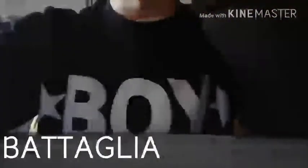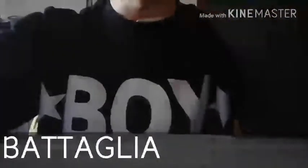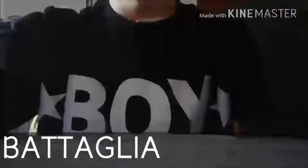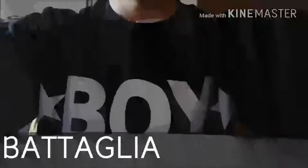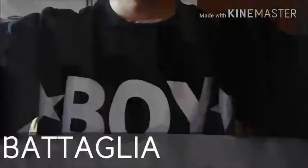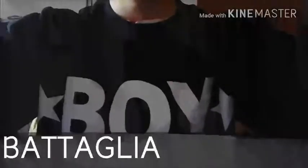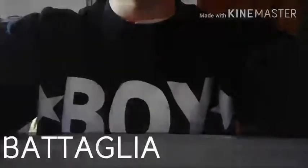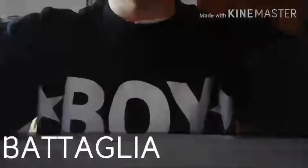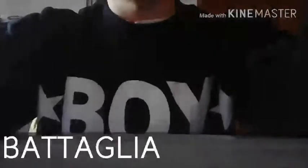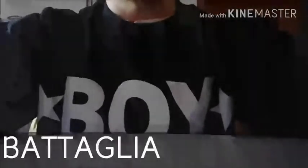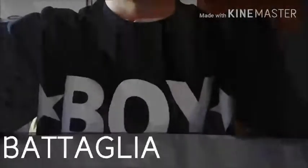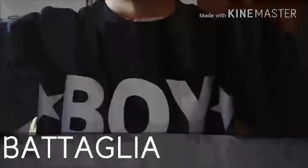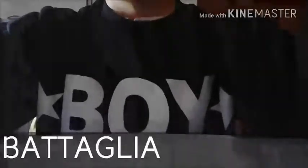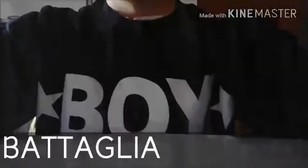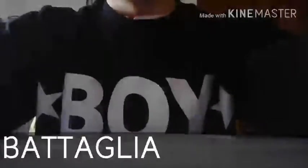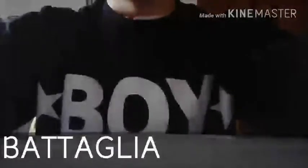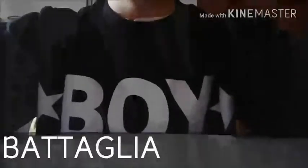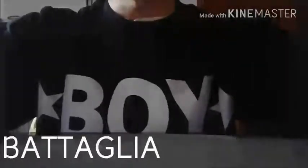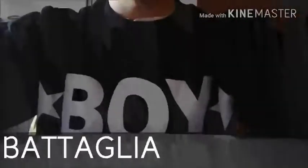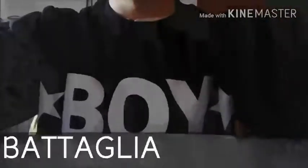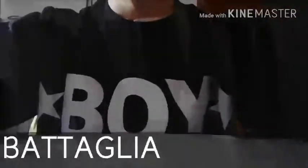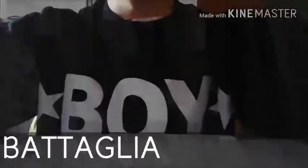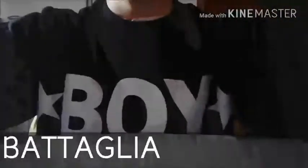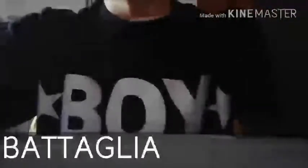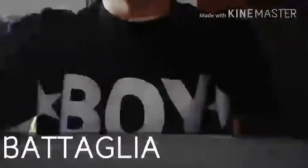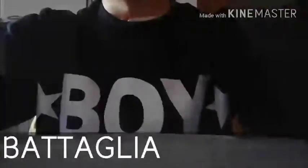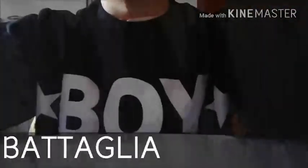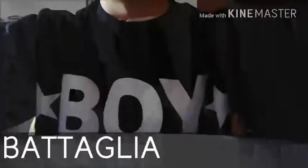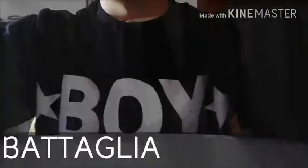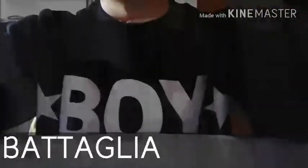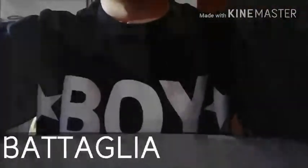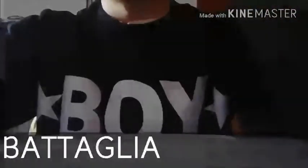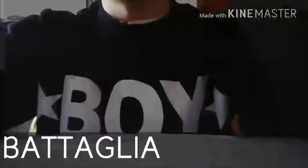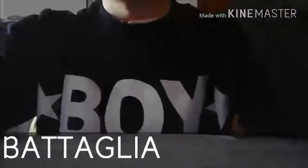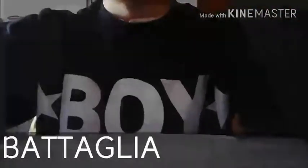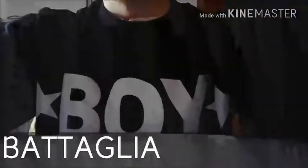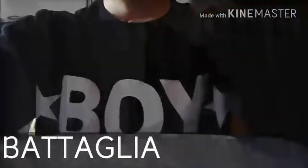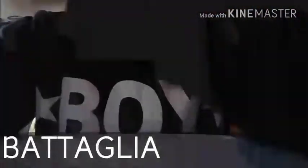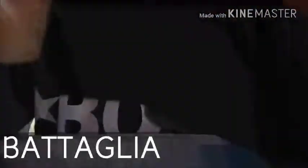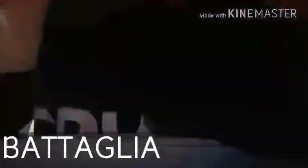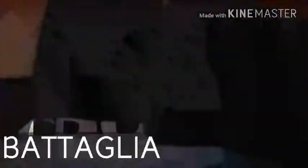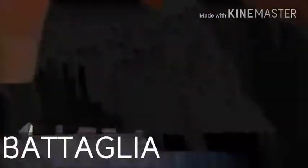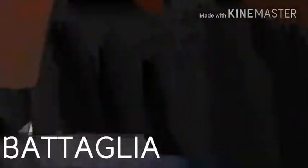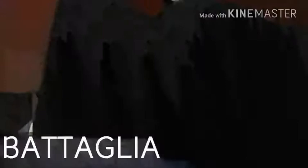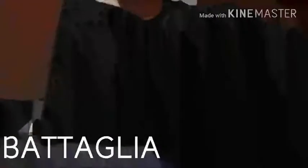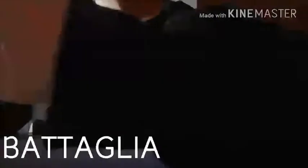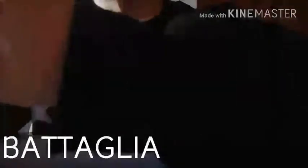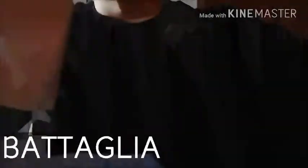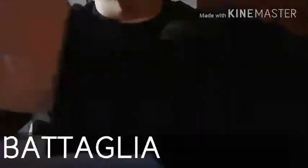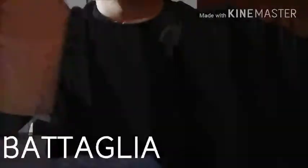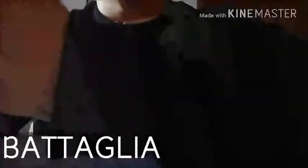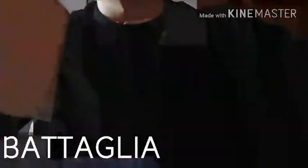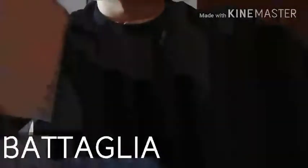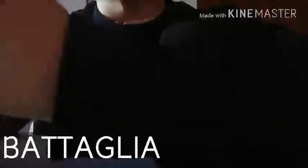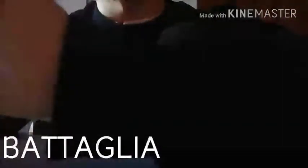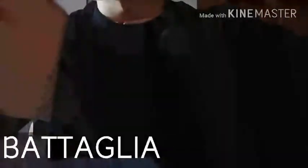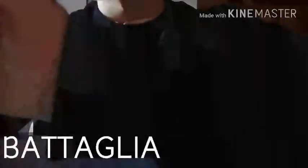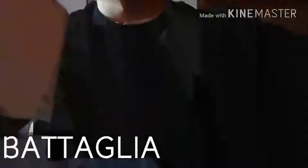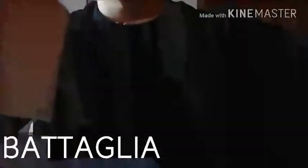germania e vada nell'unione sovietica l'unione sovietica avanza acida avanza fino a